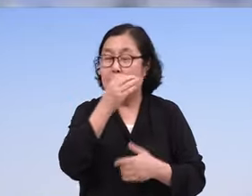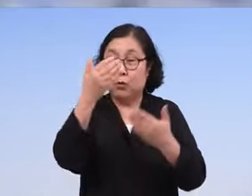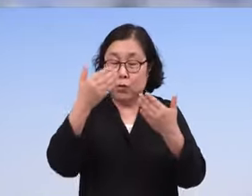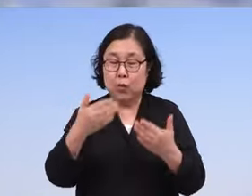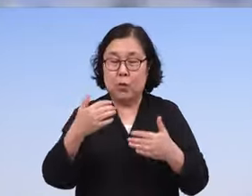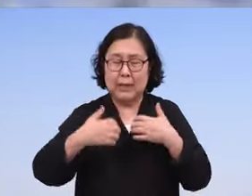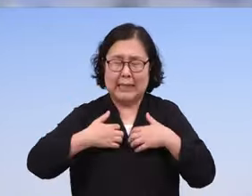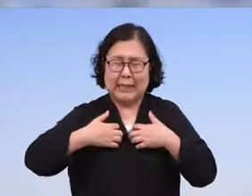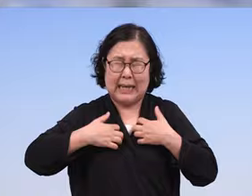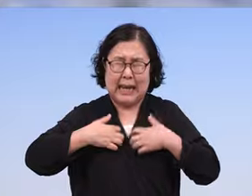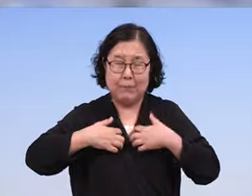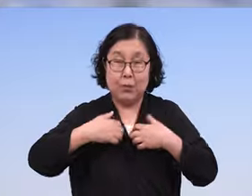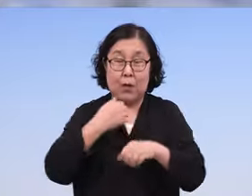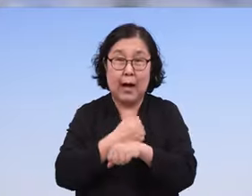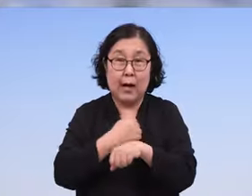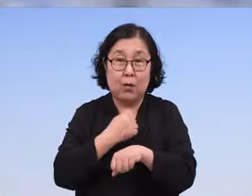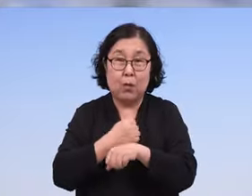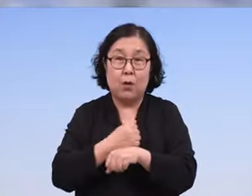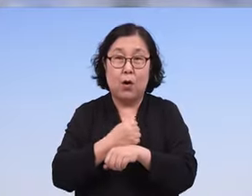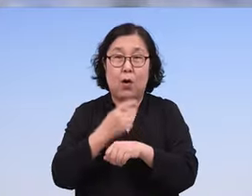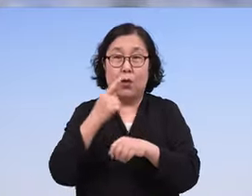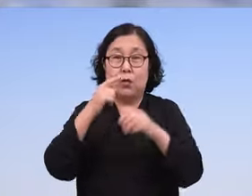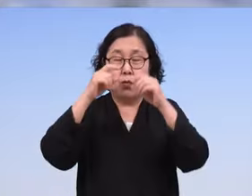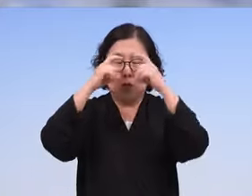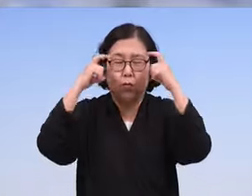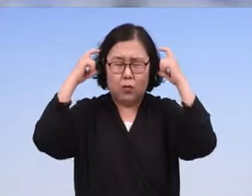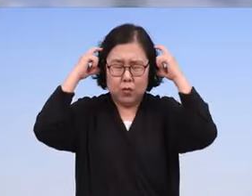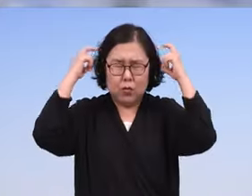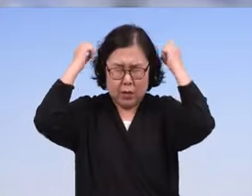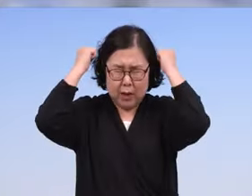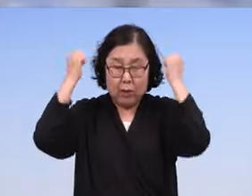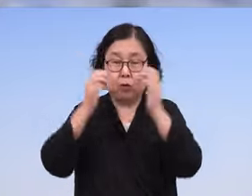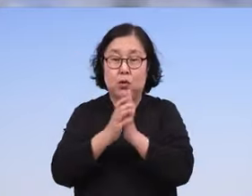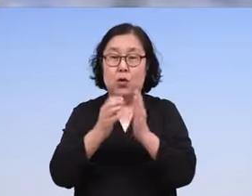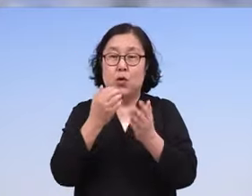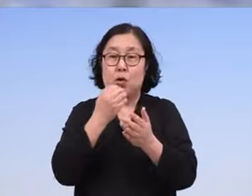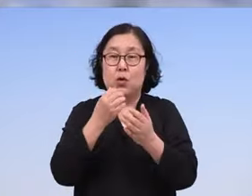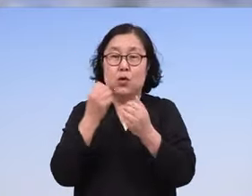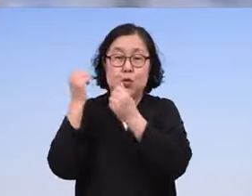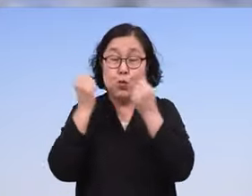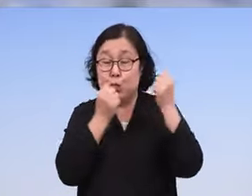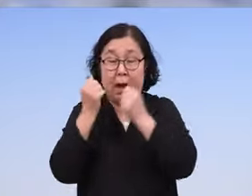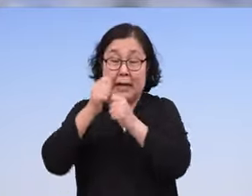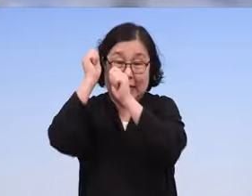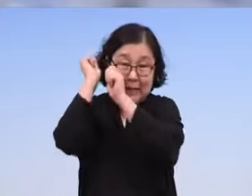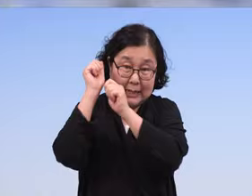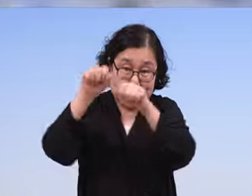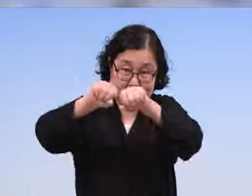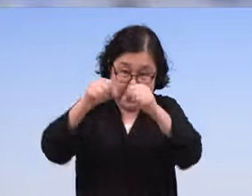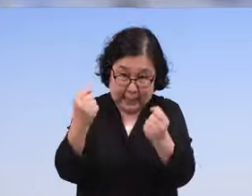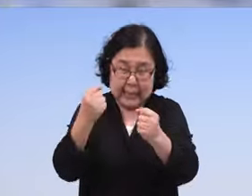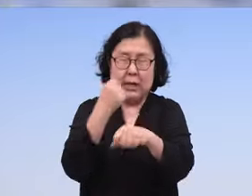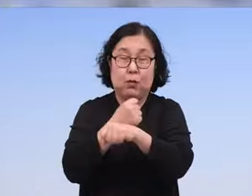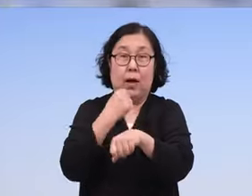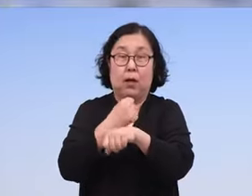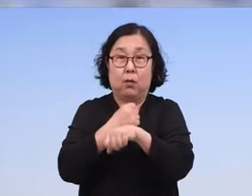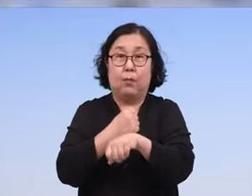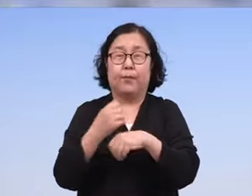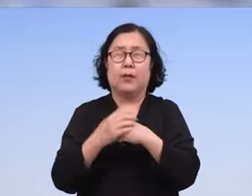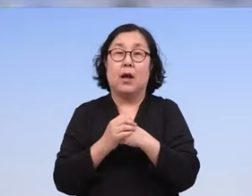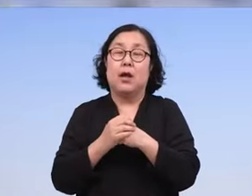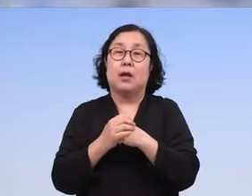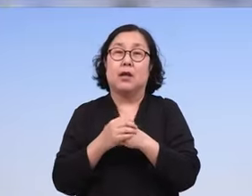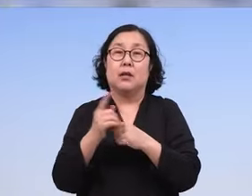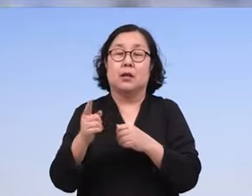주고 또 게임도 하고, 눈 감고는 이 수박 깨트리게 해가지고 깨트리면 이니 다 먹으라 그러고 이러니까 봄부터